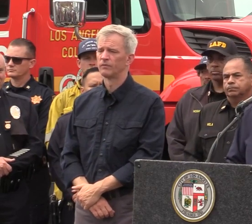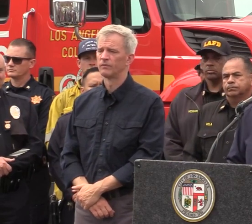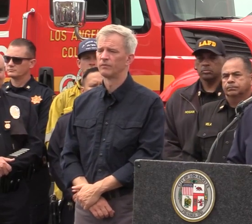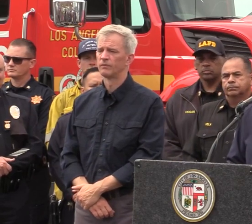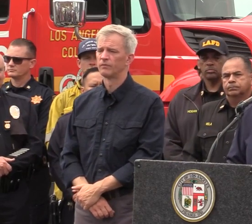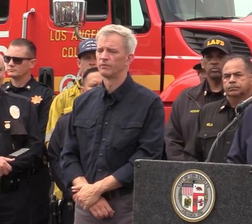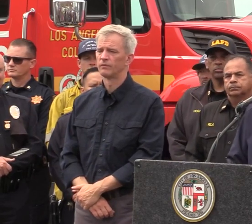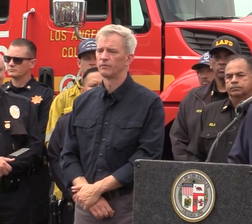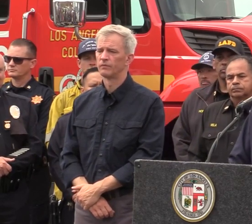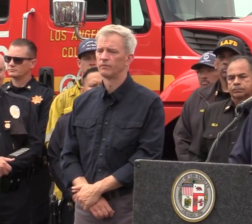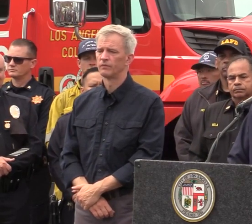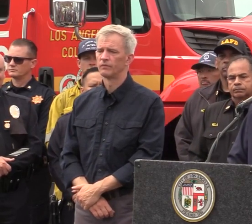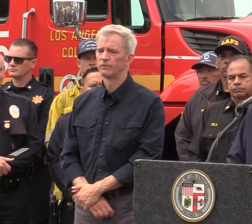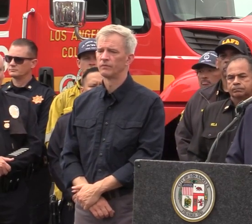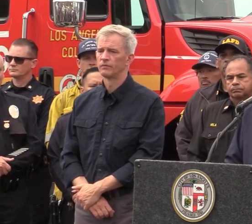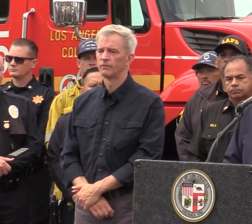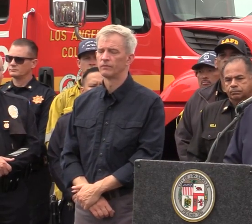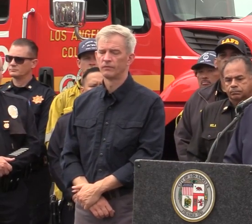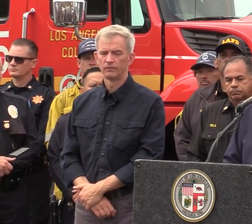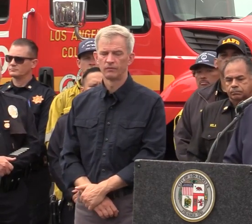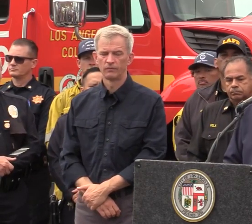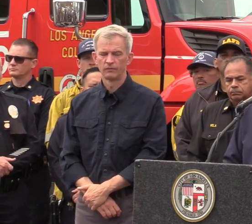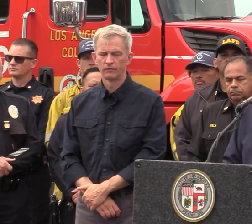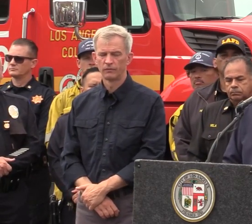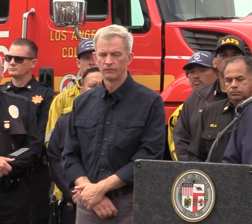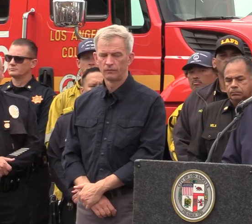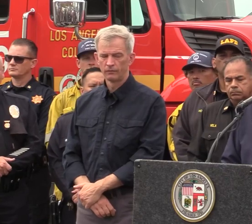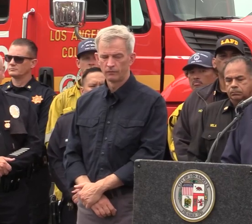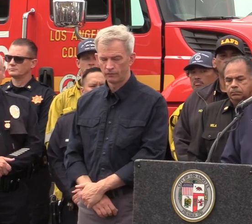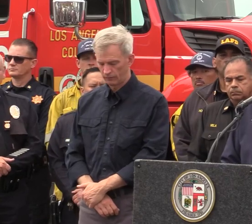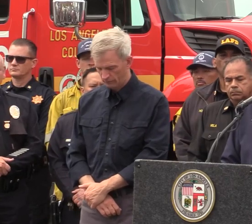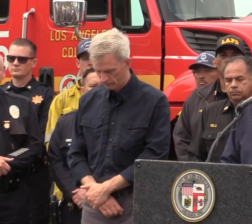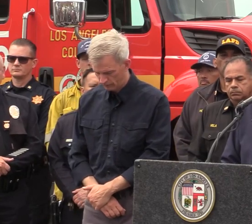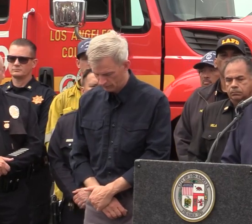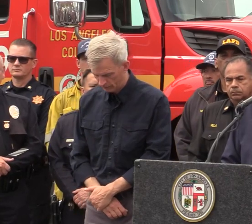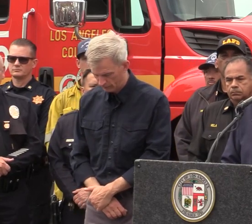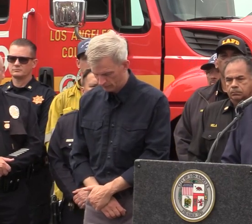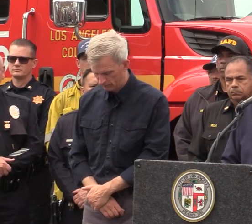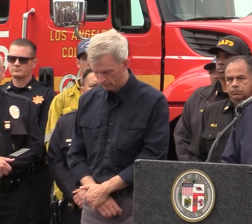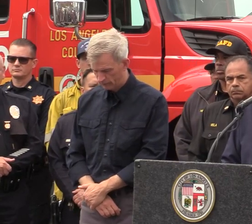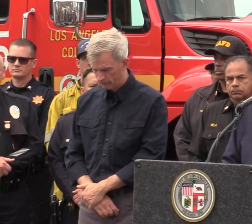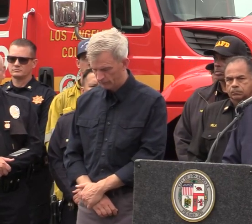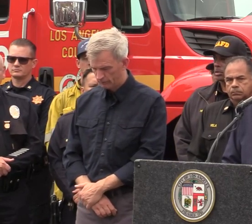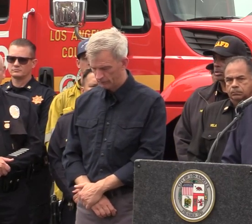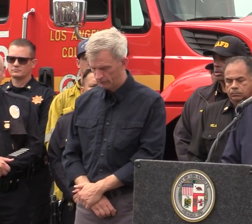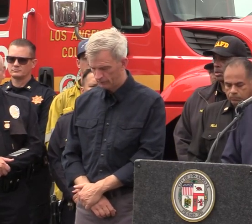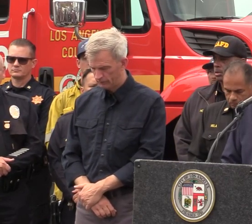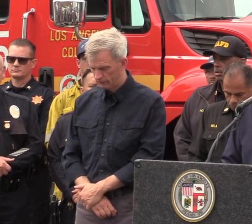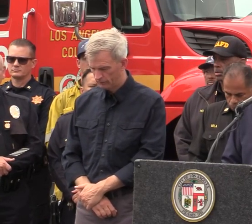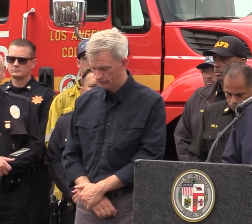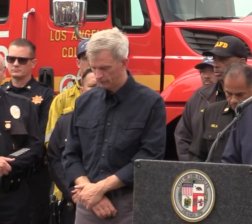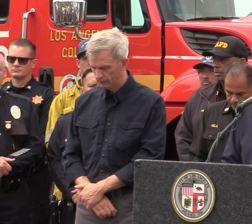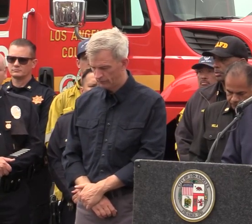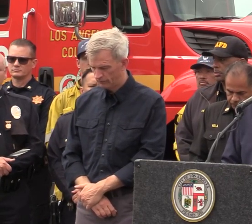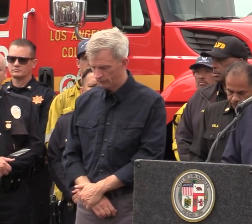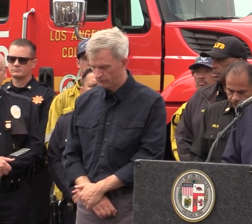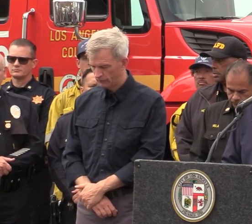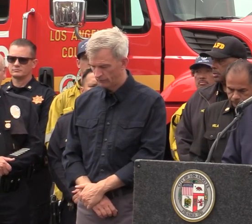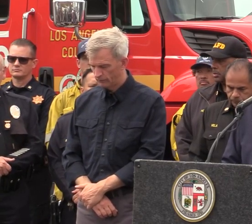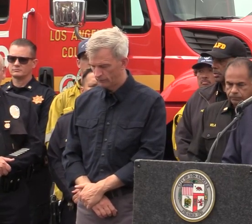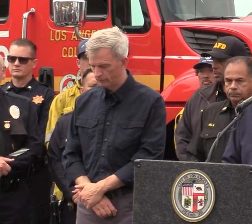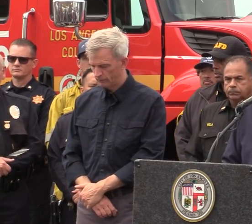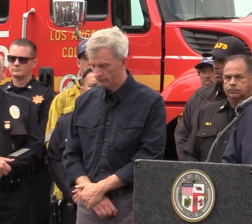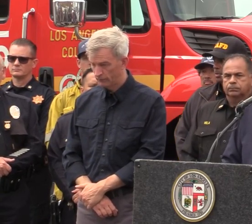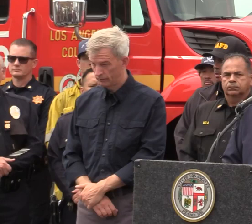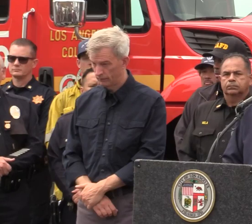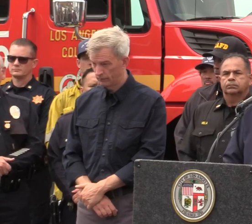nuestro increíble departamento de bomberos y nuestras parejas en los otros departamentos del condado y otras